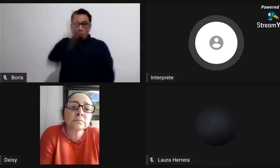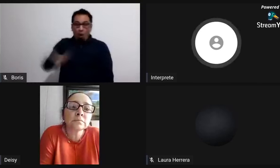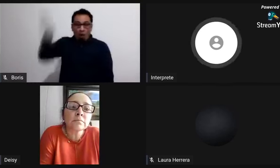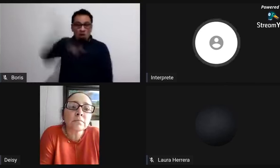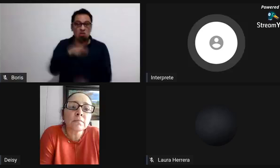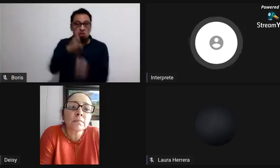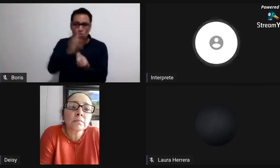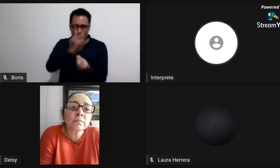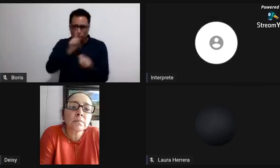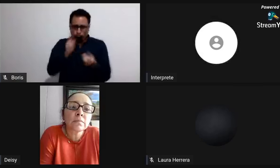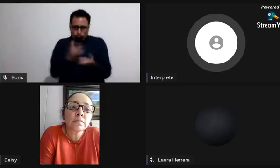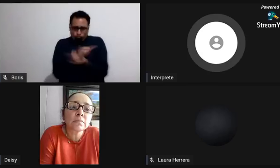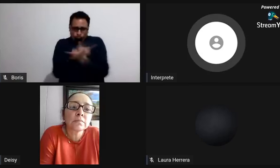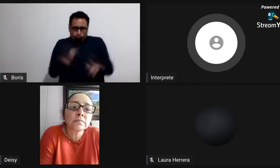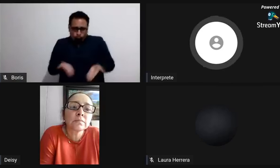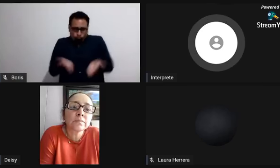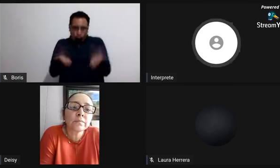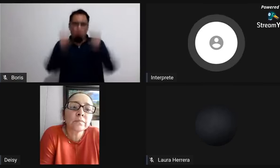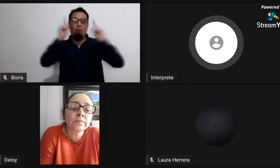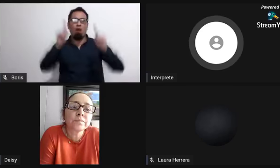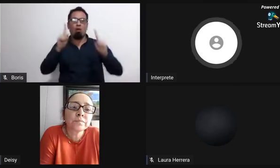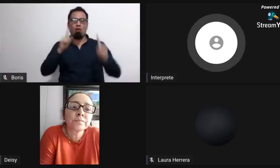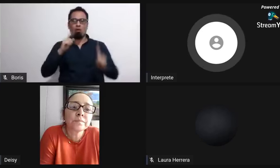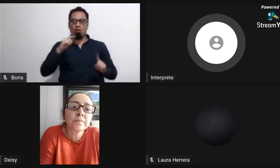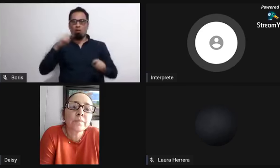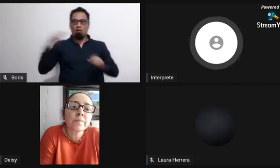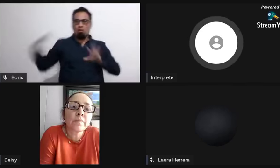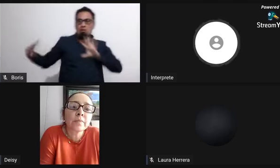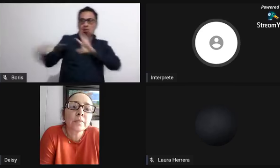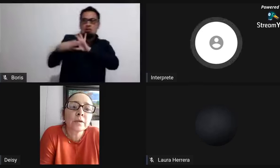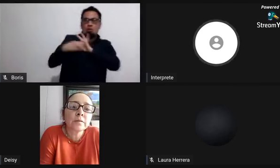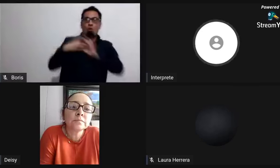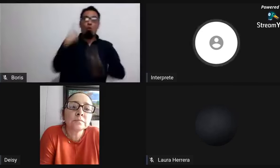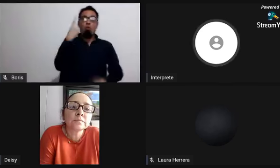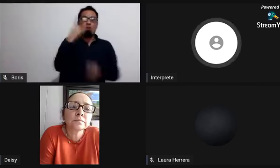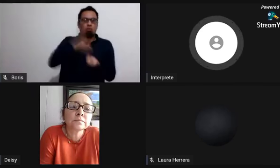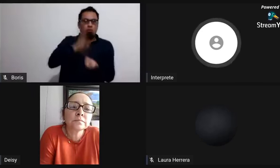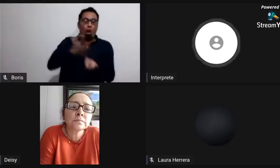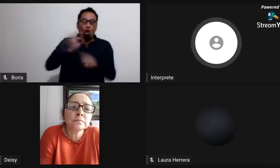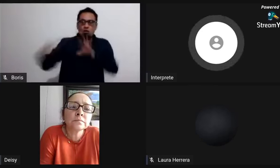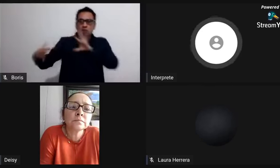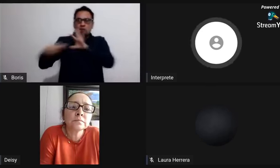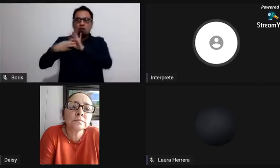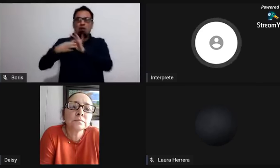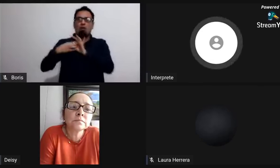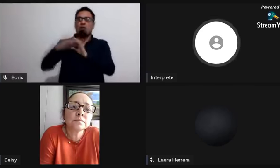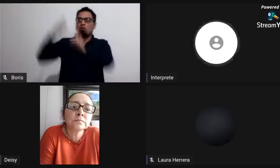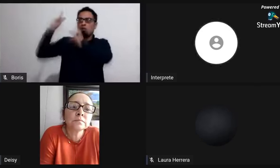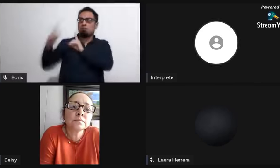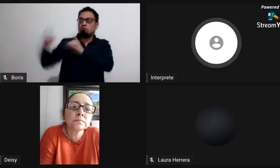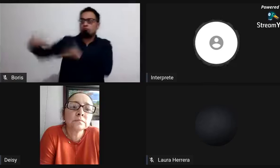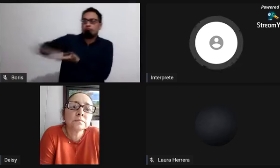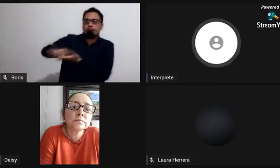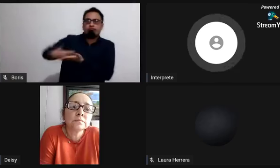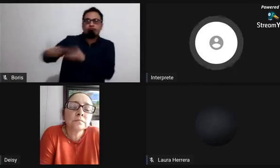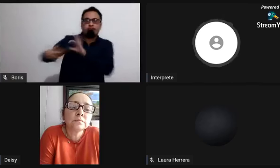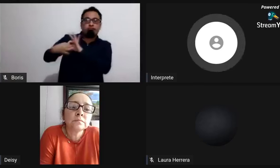de la iglesia. No obstante, cuando yo hablo de laico, no quiere decir que se prohíben las religiones, sino que ya deja